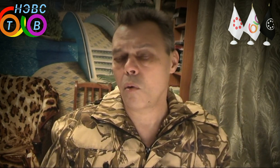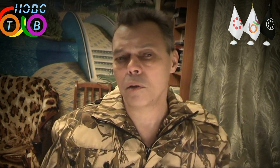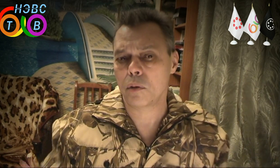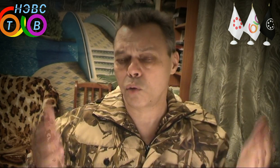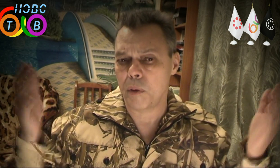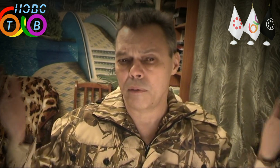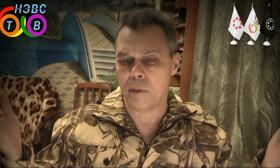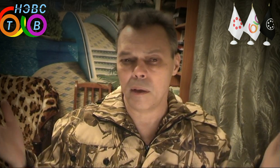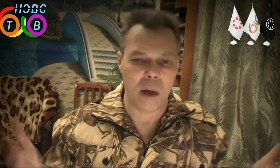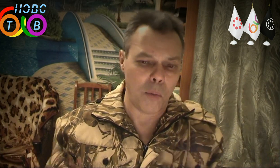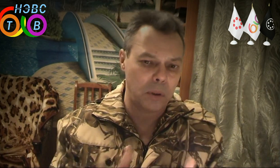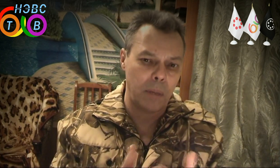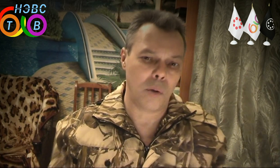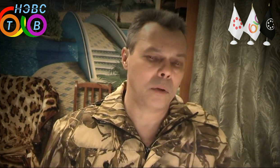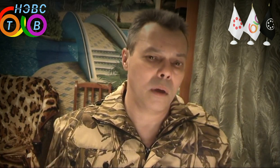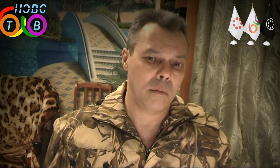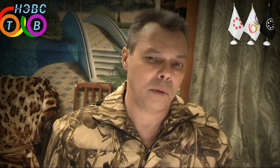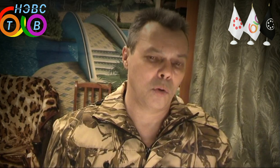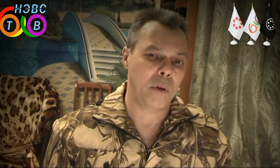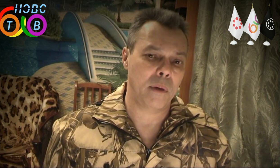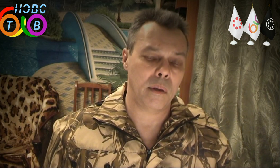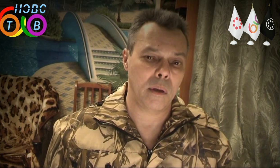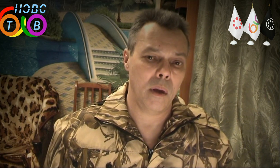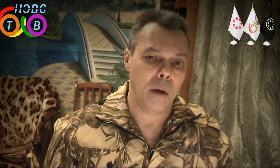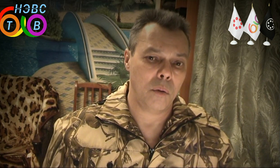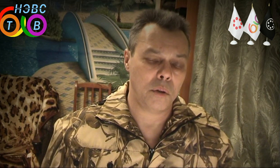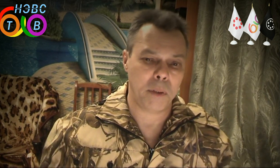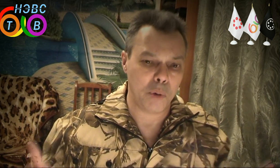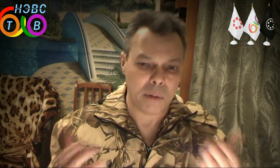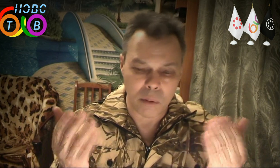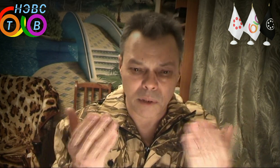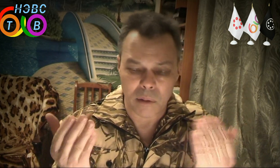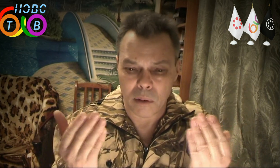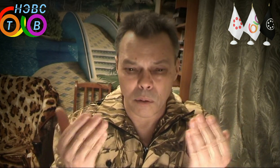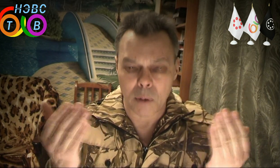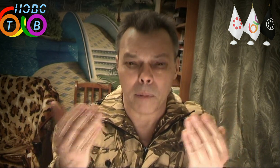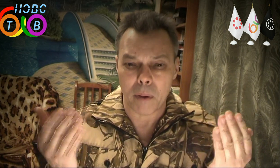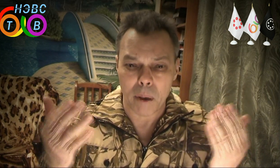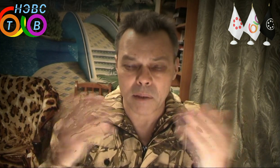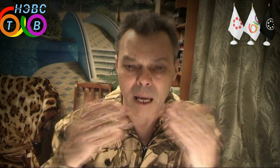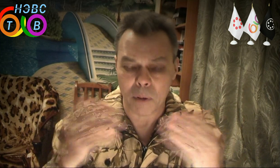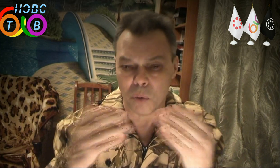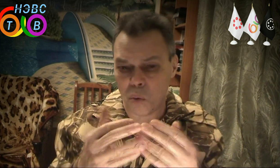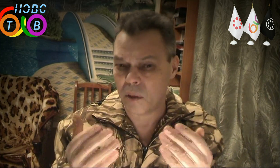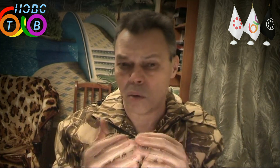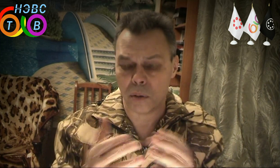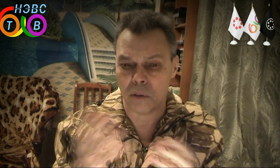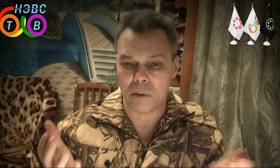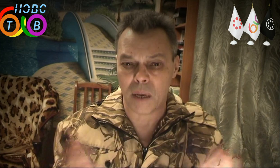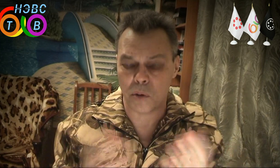Могут супервеликие, а может, наоборот, не супервеликие. То есть, потому что люди, папа и мама, сами друг друга находят и сами